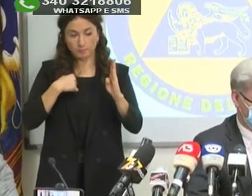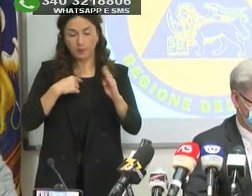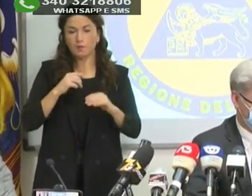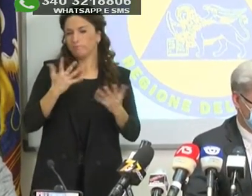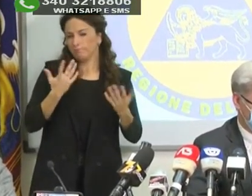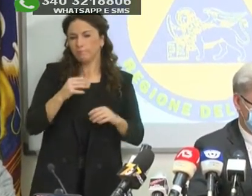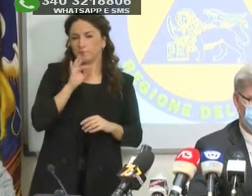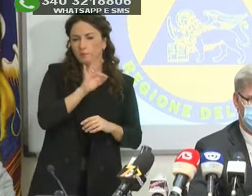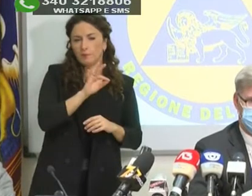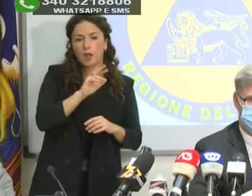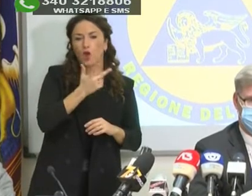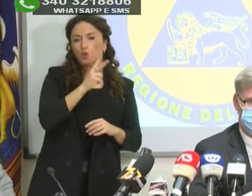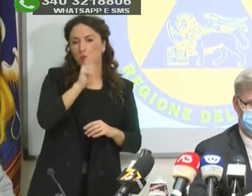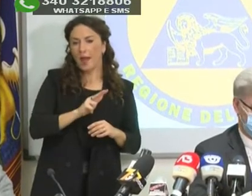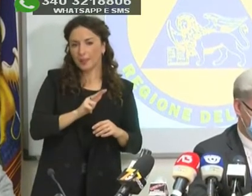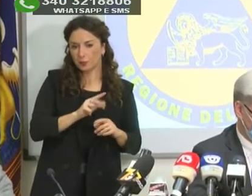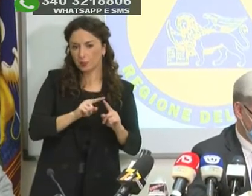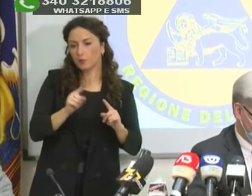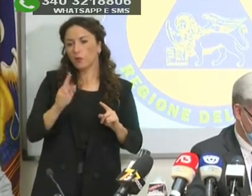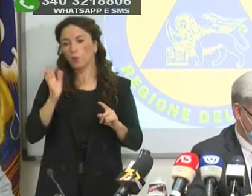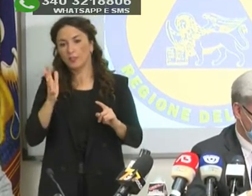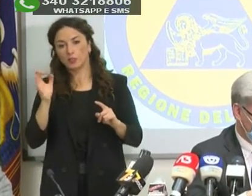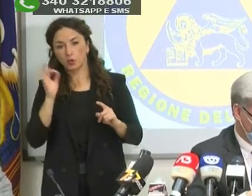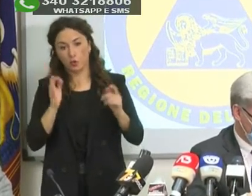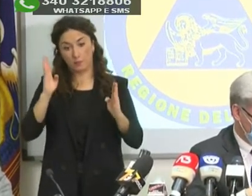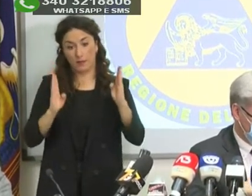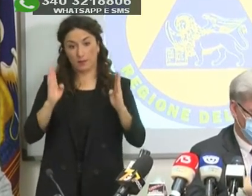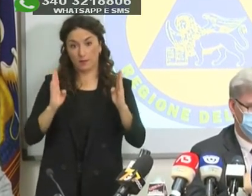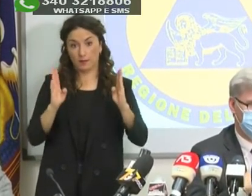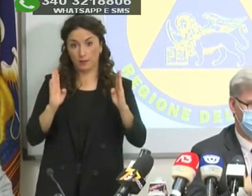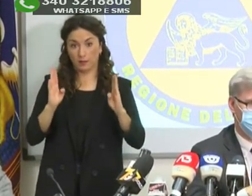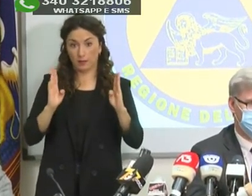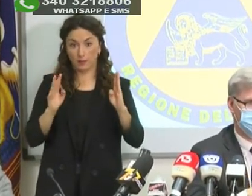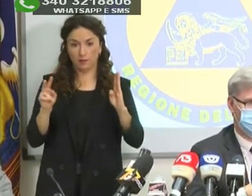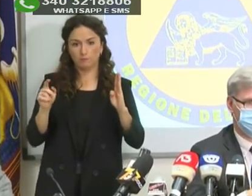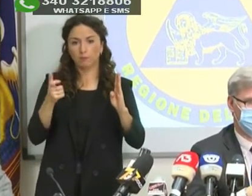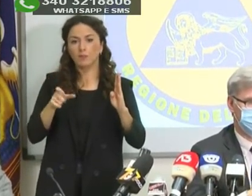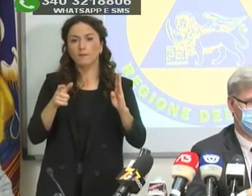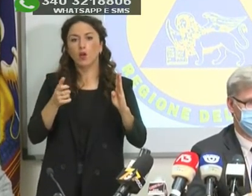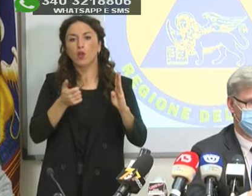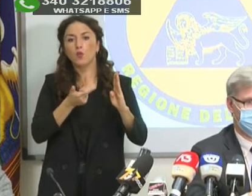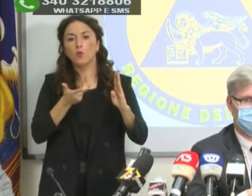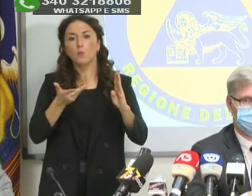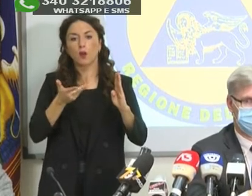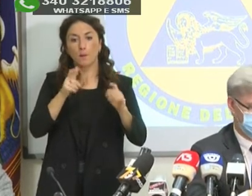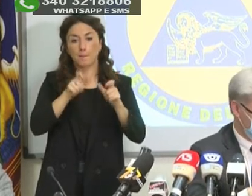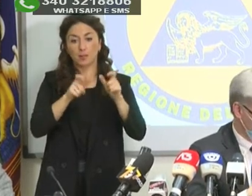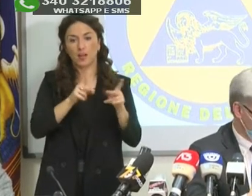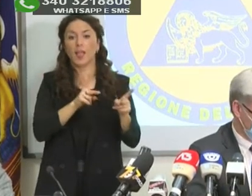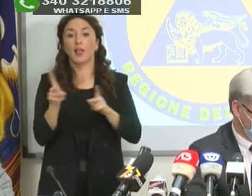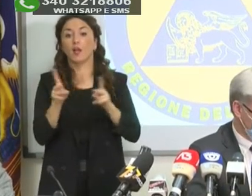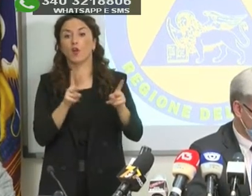l'8 marzo e il 15 ottobre, perché? Perché avevamo lo stesso numero di persone circa